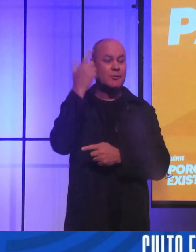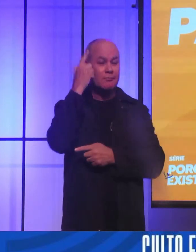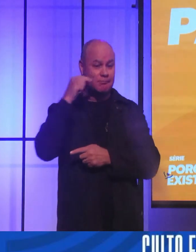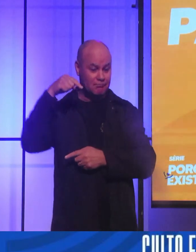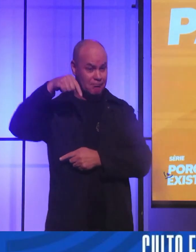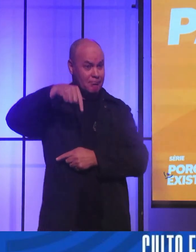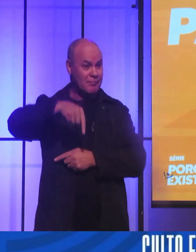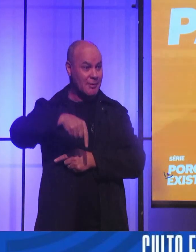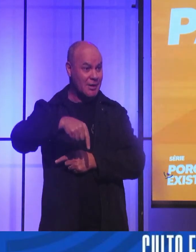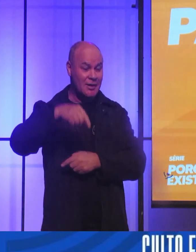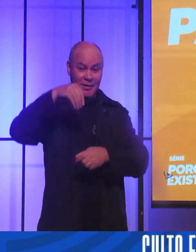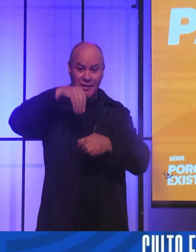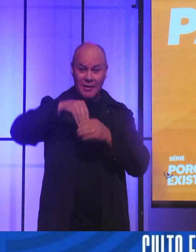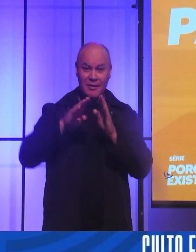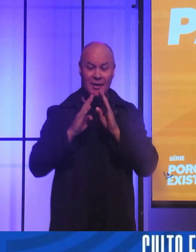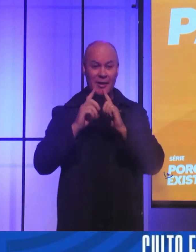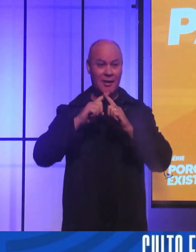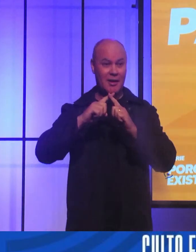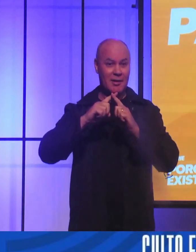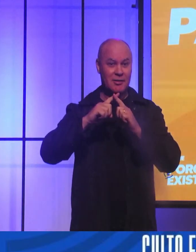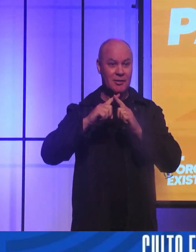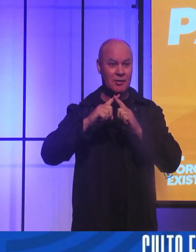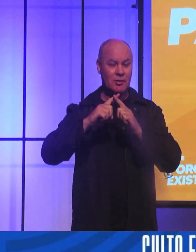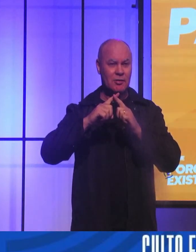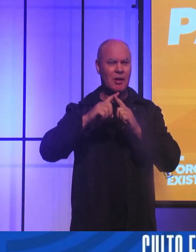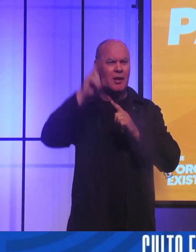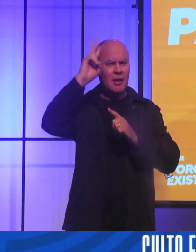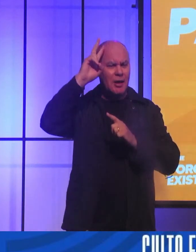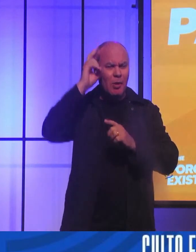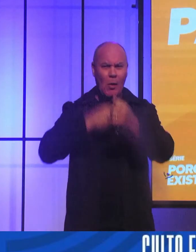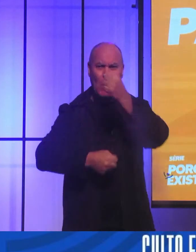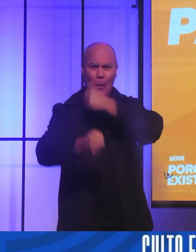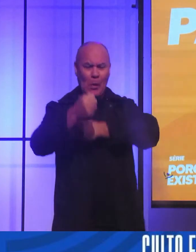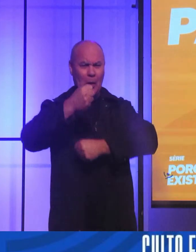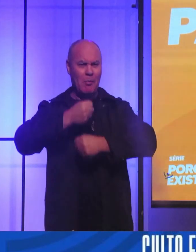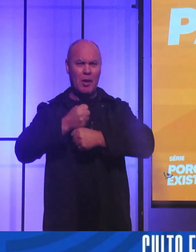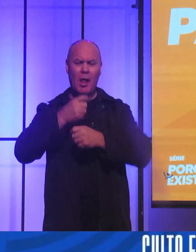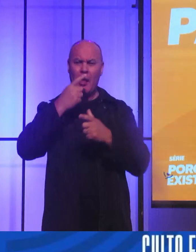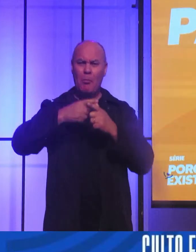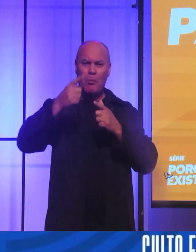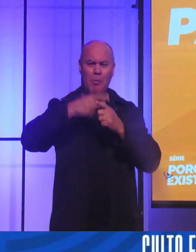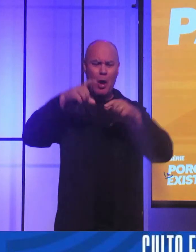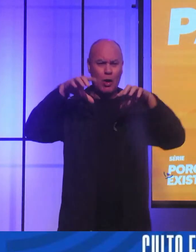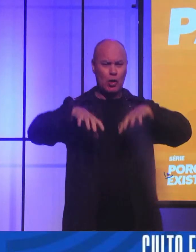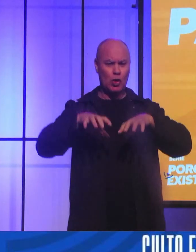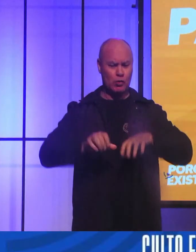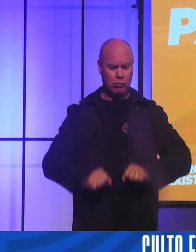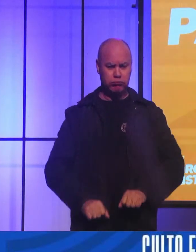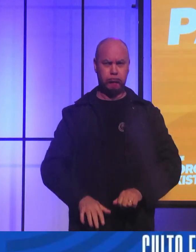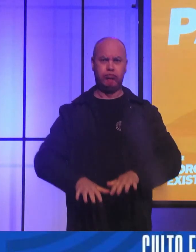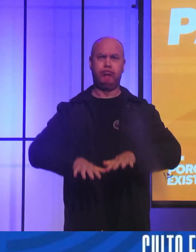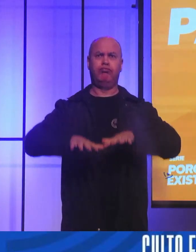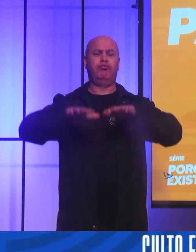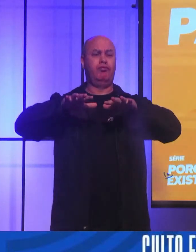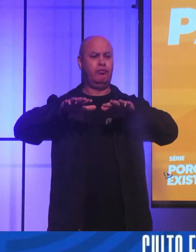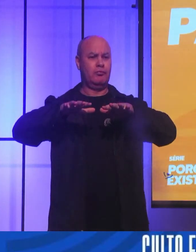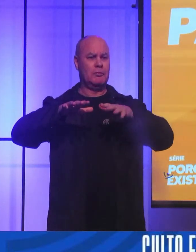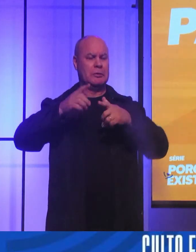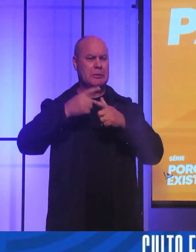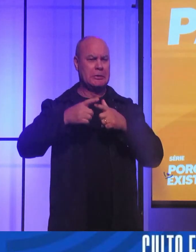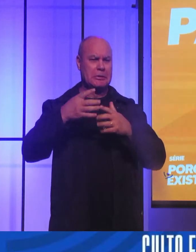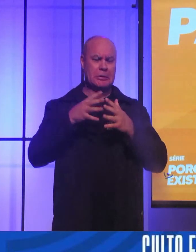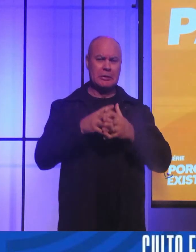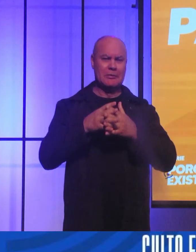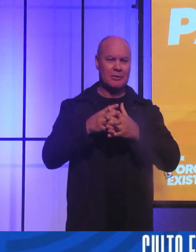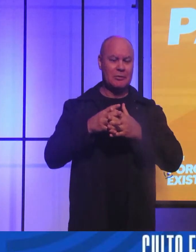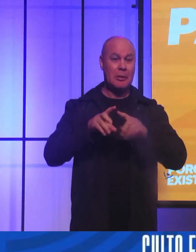muito apreensivo depois de tudo que passamos no ano passado em relação às cheias, às chuvas. Mas, como dizemos no